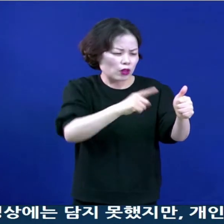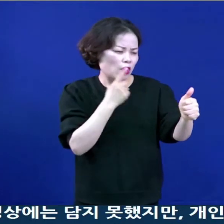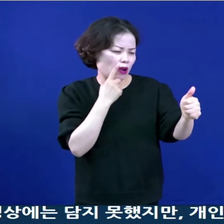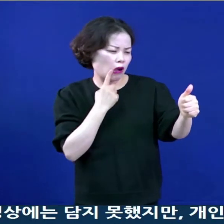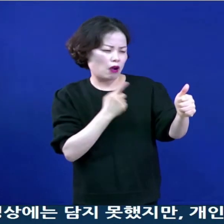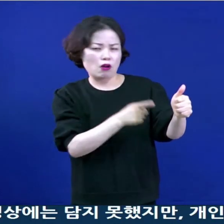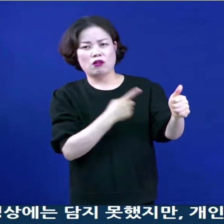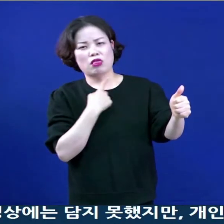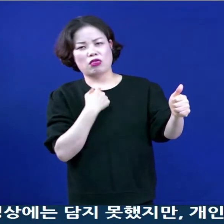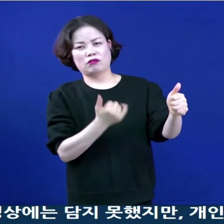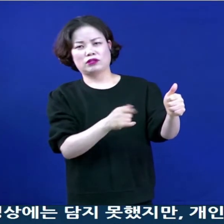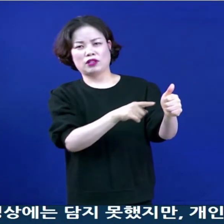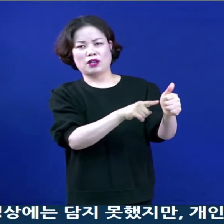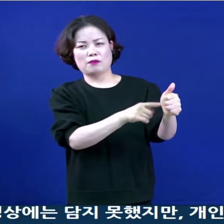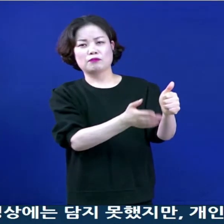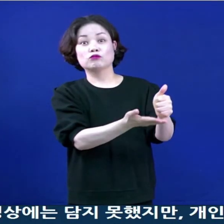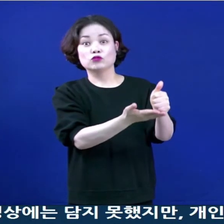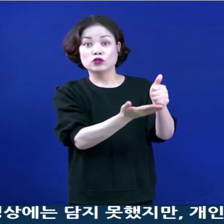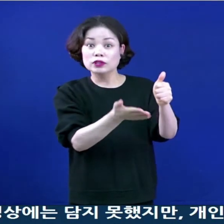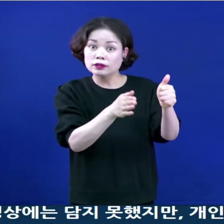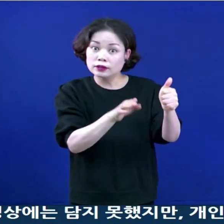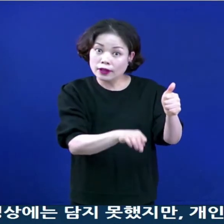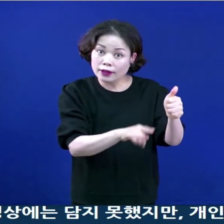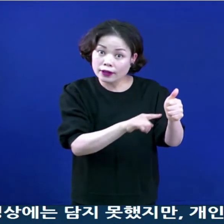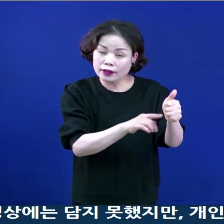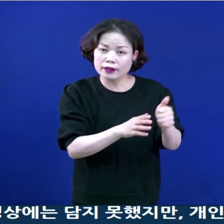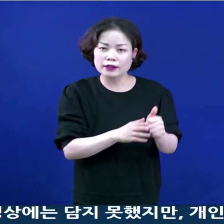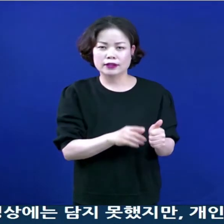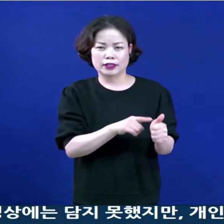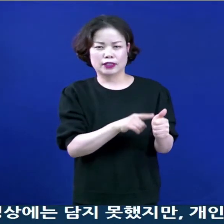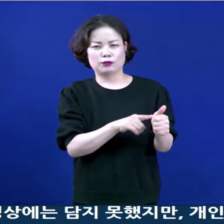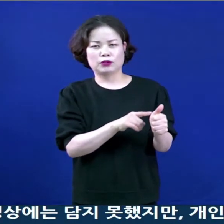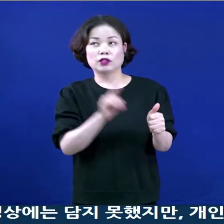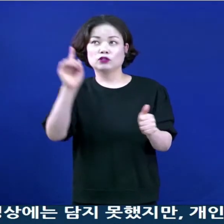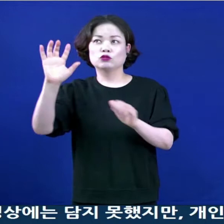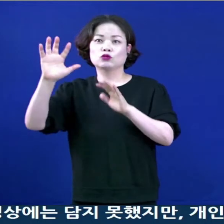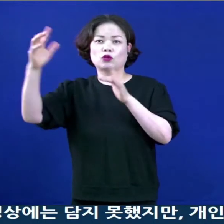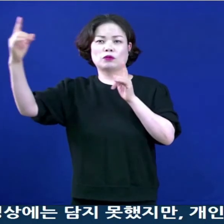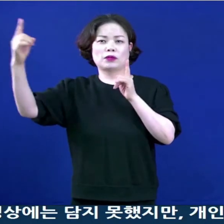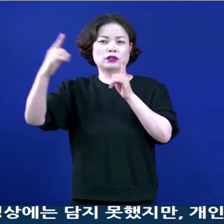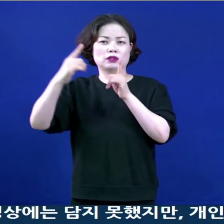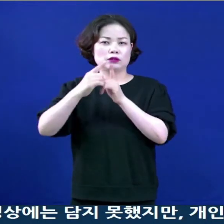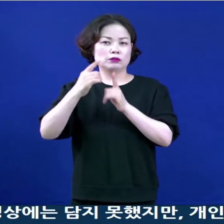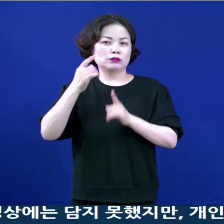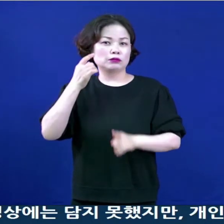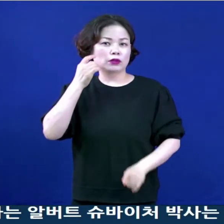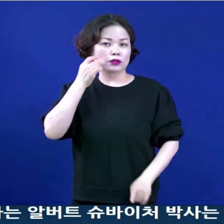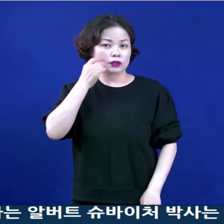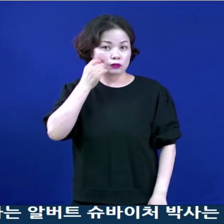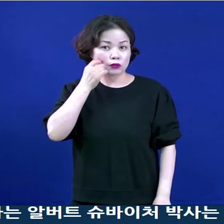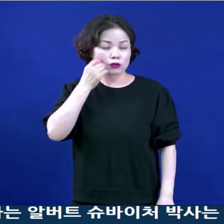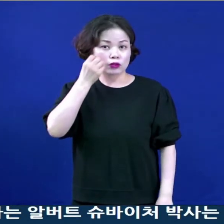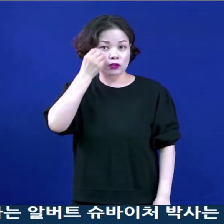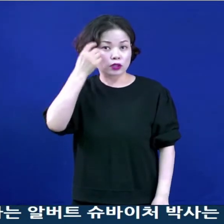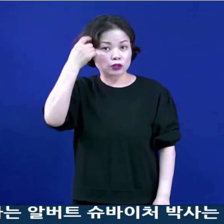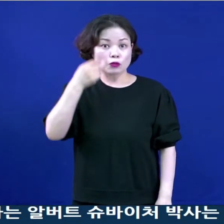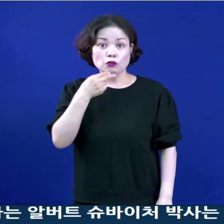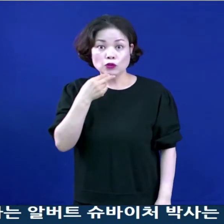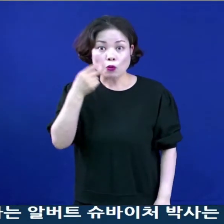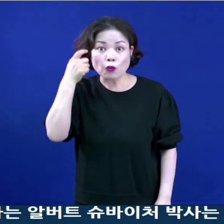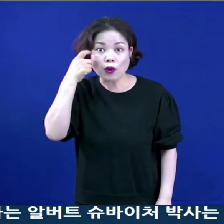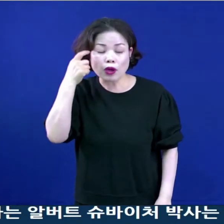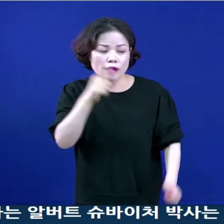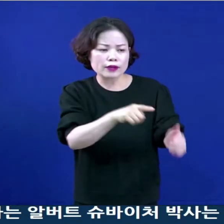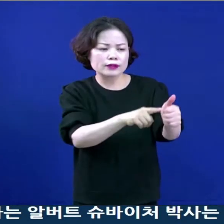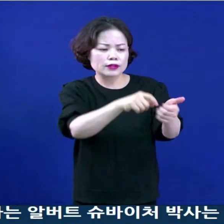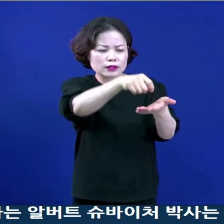부러움도 갖게 되는 그런 분인데, 저는 이분을 천국에서 못 만나도 하나도 이상하지 않을 것 같습니다. 왜냐하면